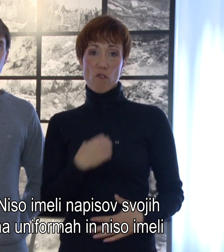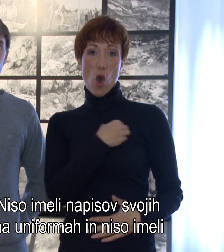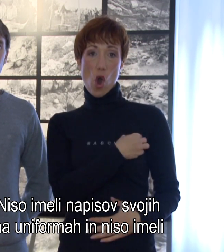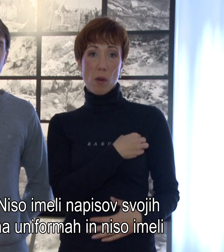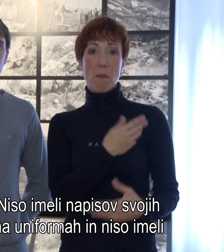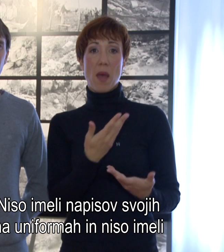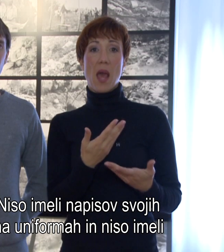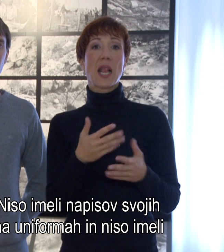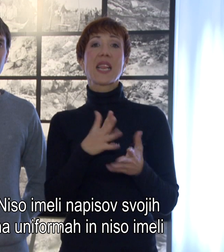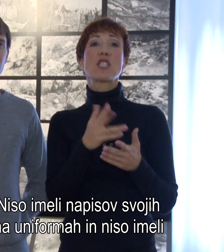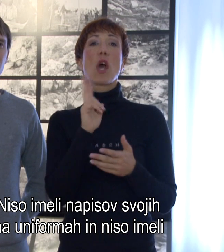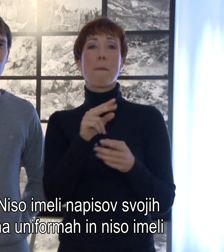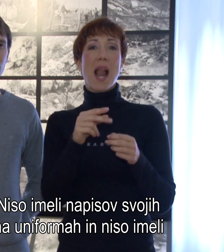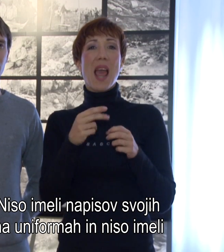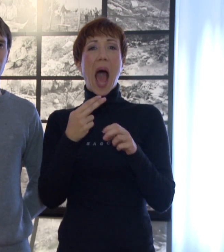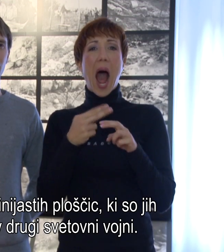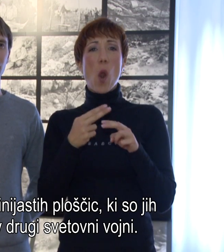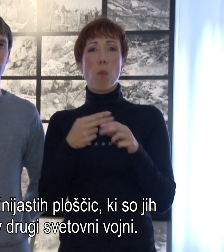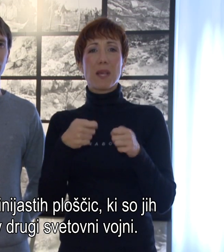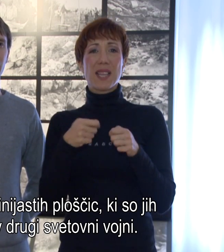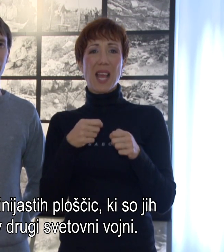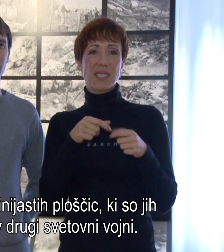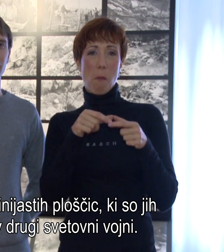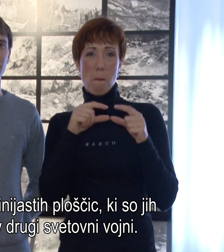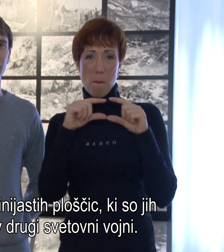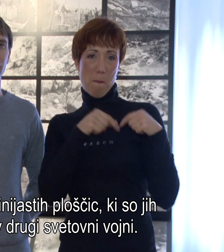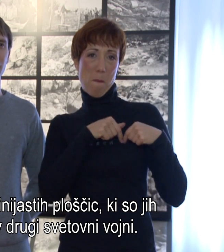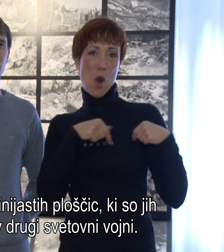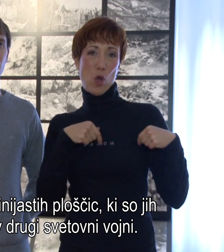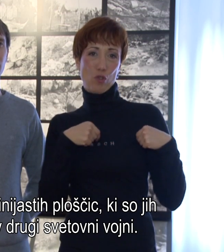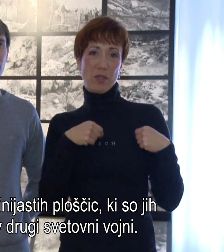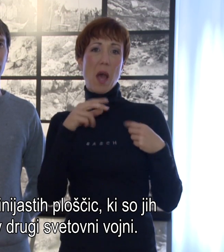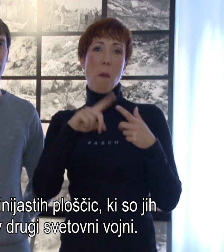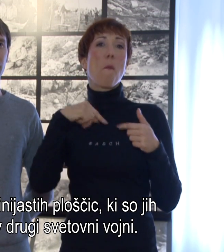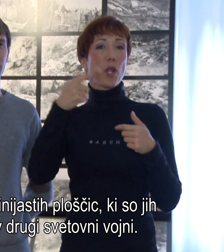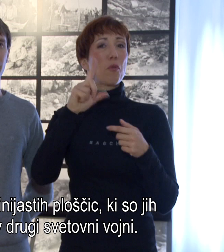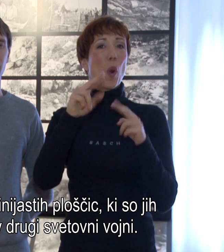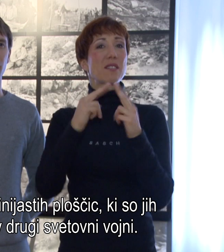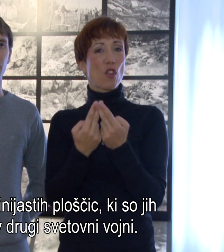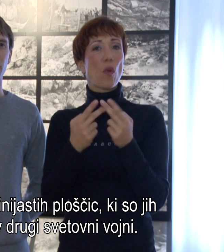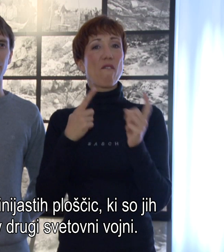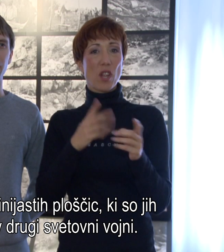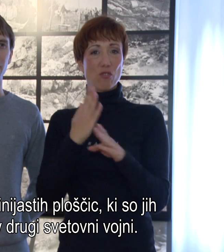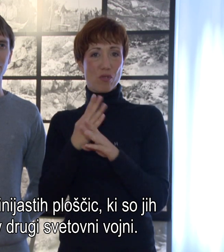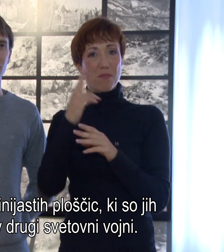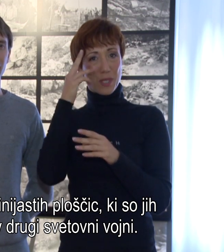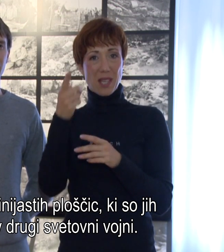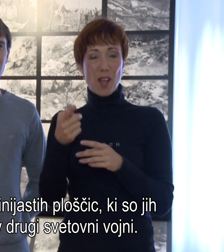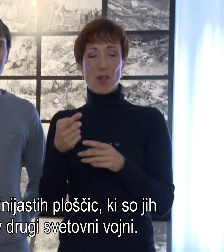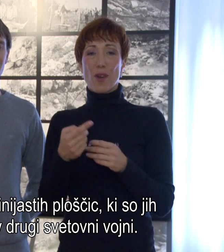imeli teh aluminijastih ploščic, ki so znane predvsem kasneje iz druge svetovne vojne. Imeli so sicer